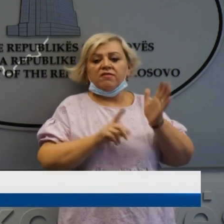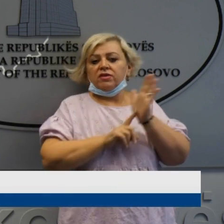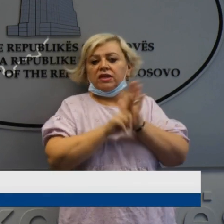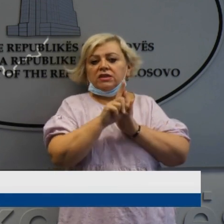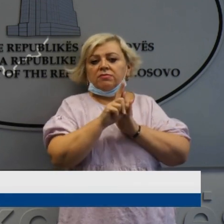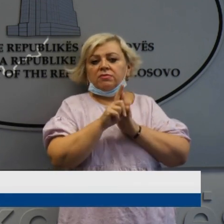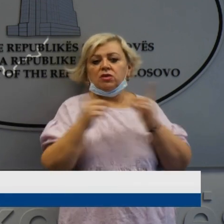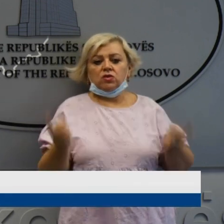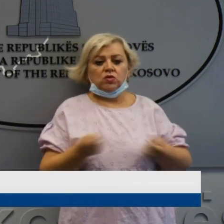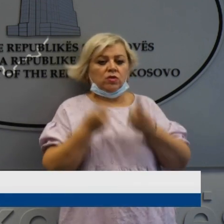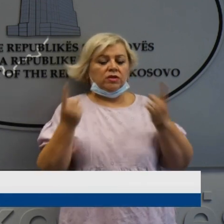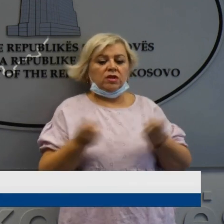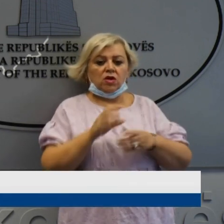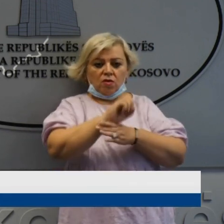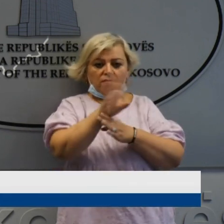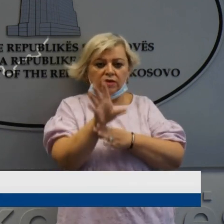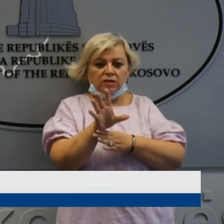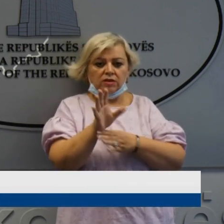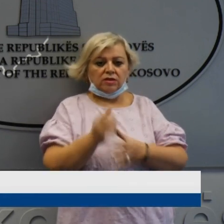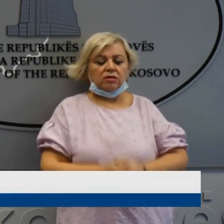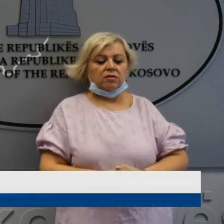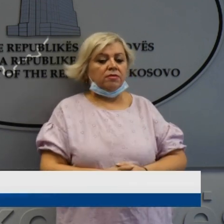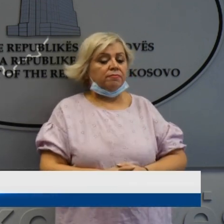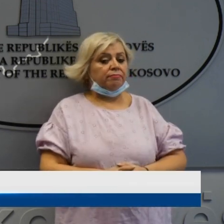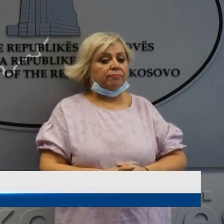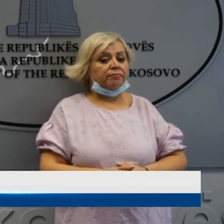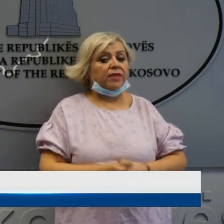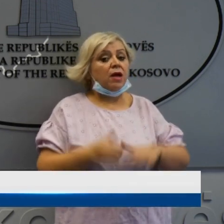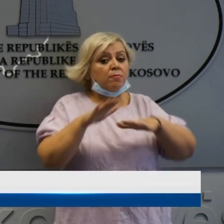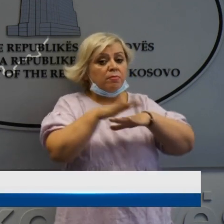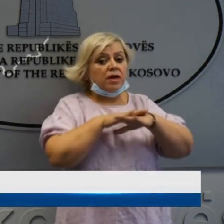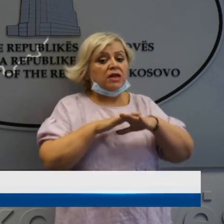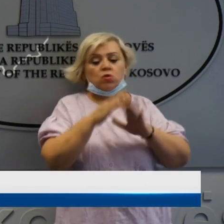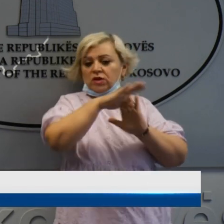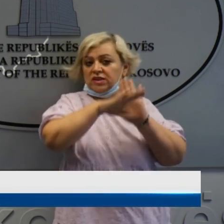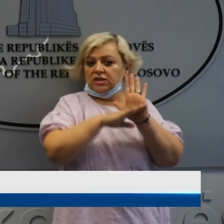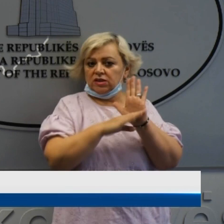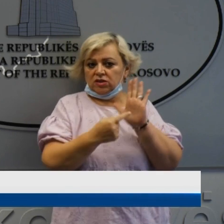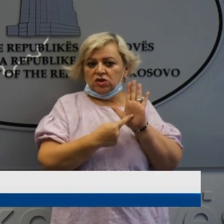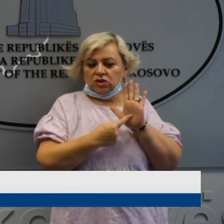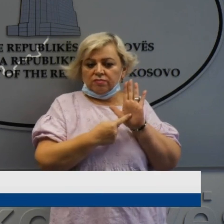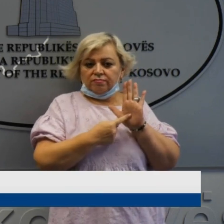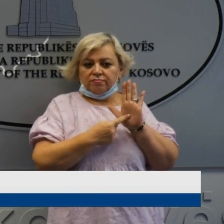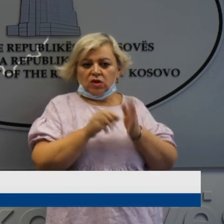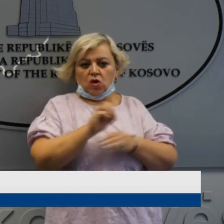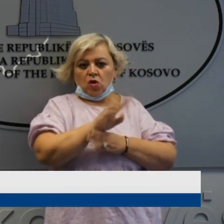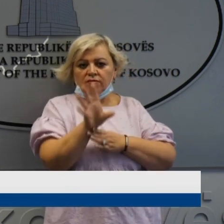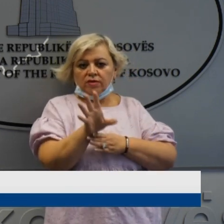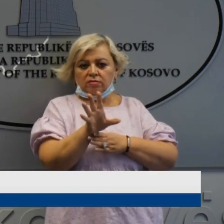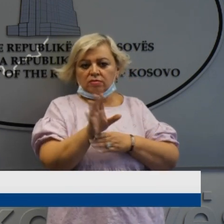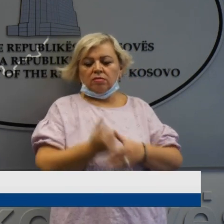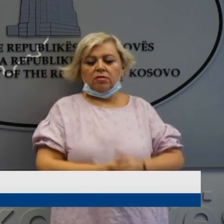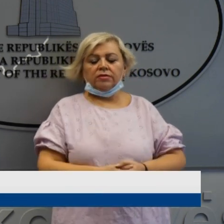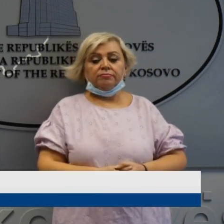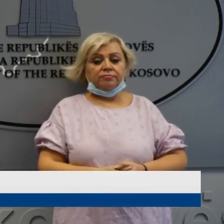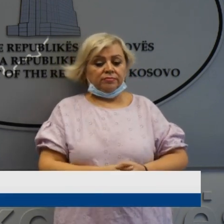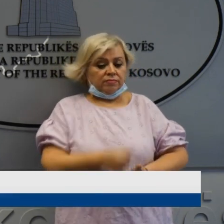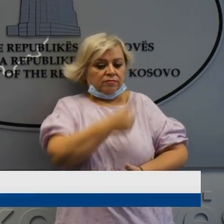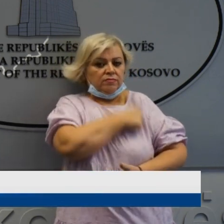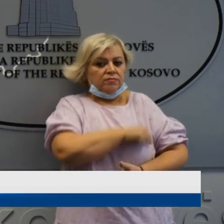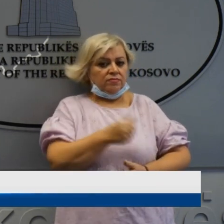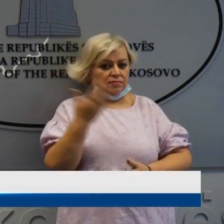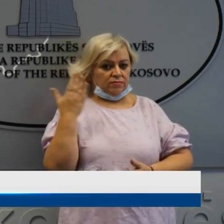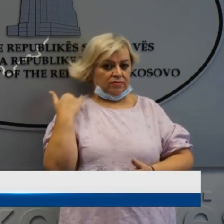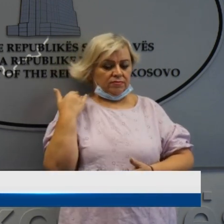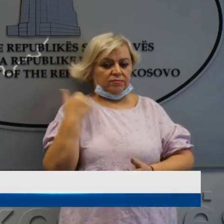vlerësimin e situatës me COVID-19, bazuar kjo në ligjin anti-COVID. Në vitin e